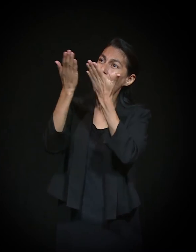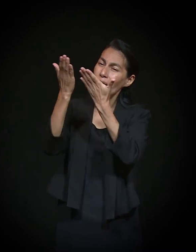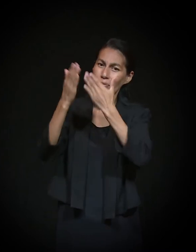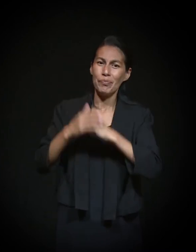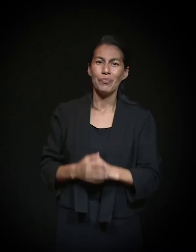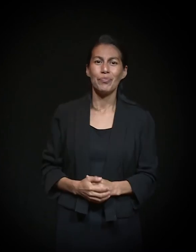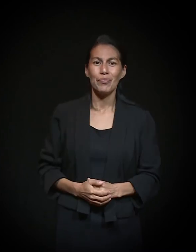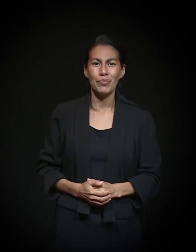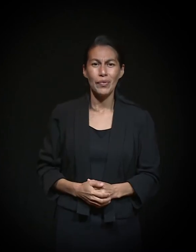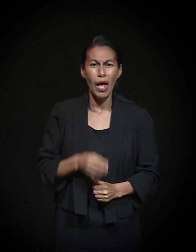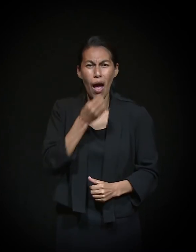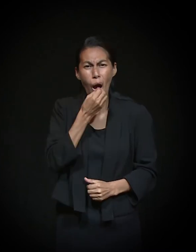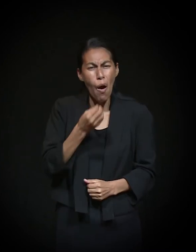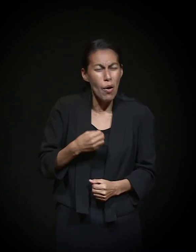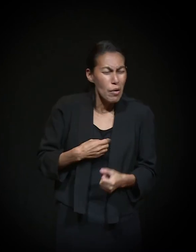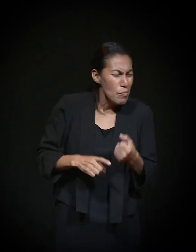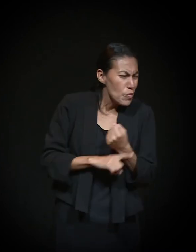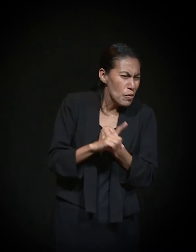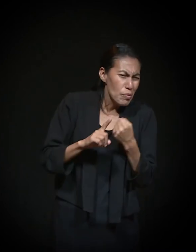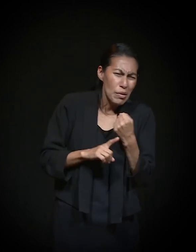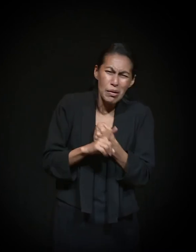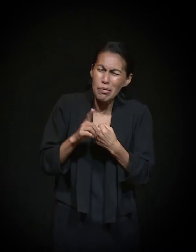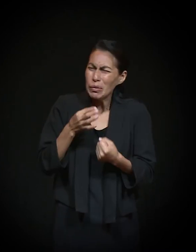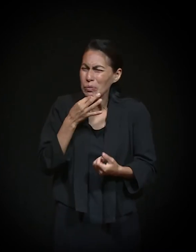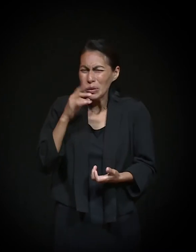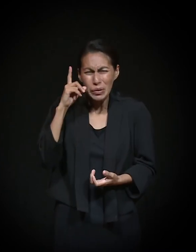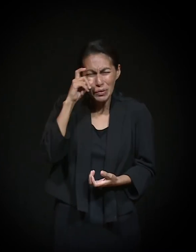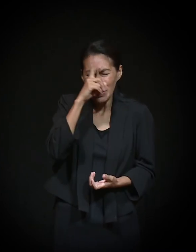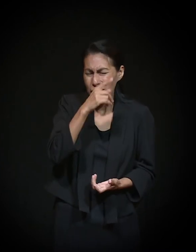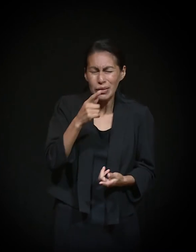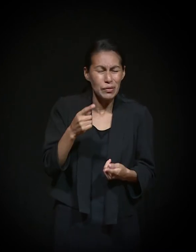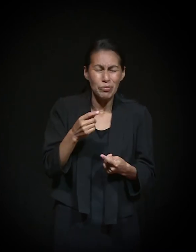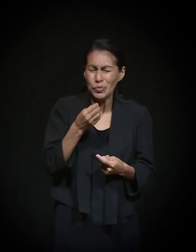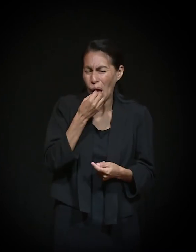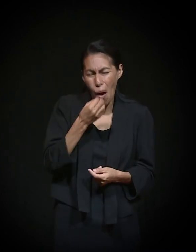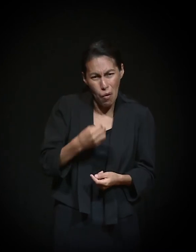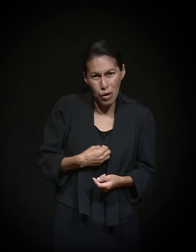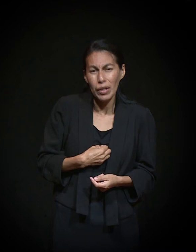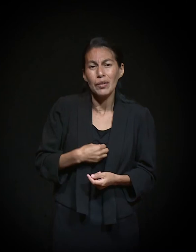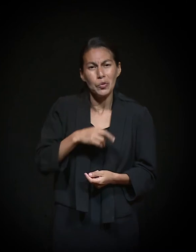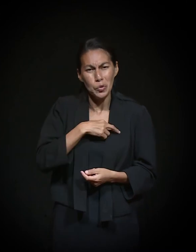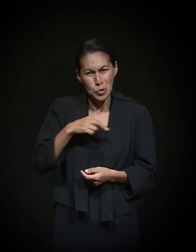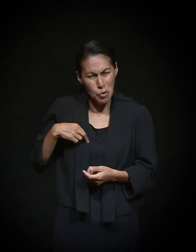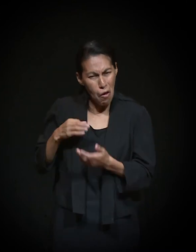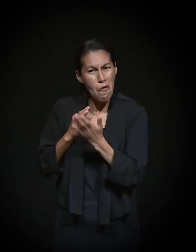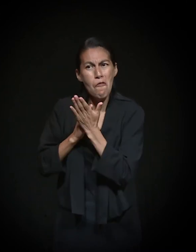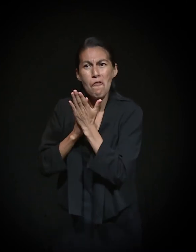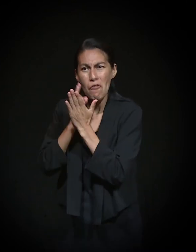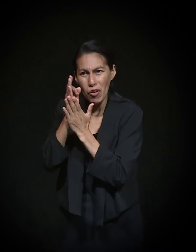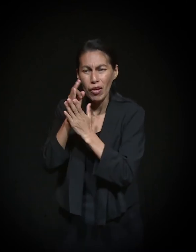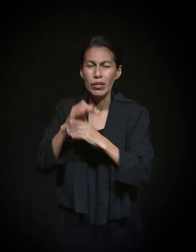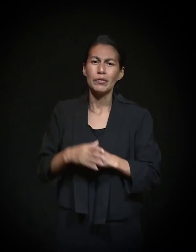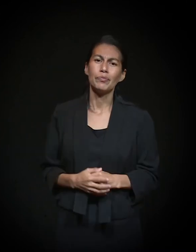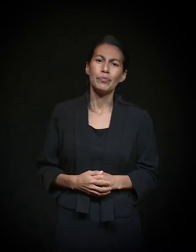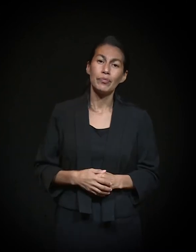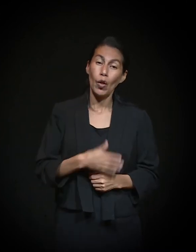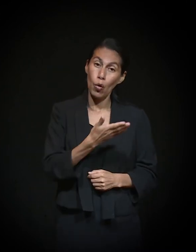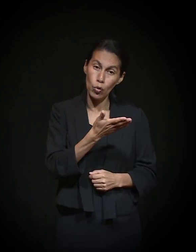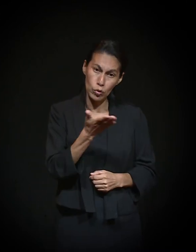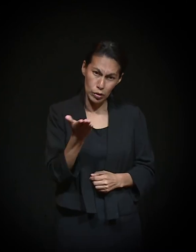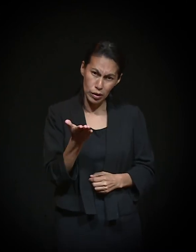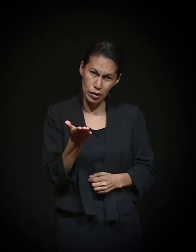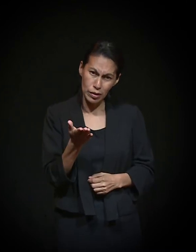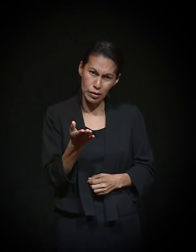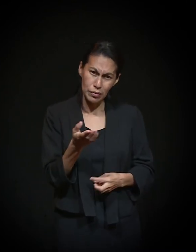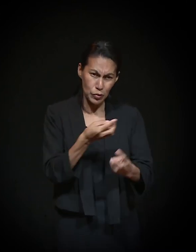y que nos pongamos a un momento más difícil. ¿Qué le dirían ustedes a los niños? ¿Qué